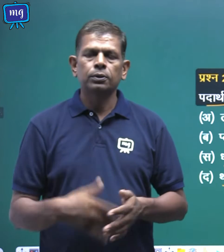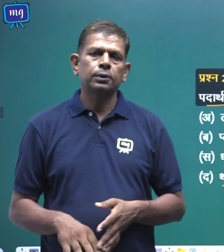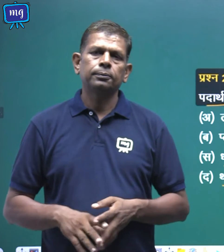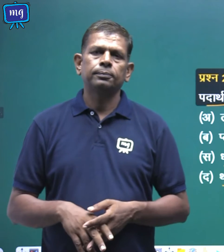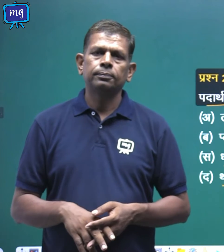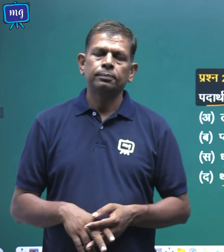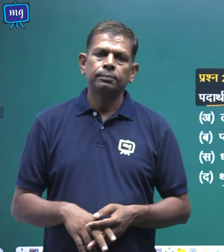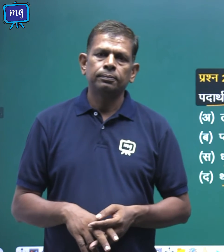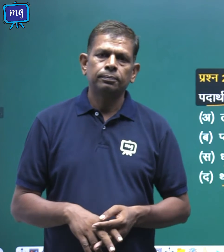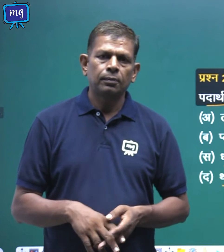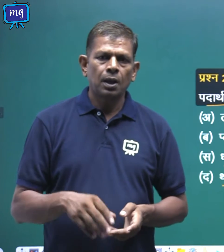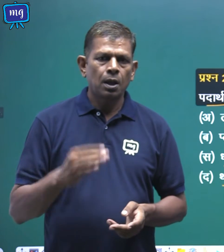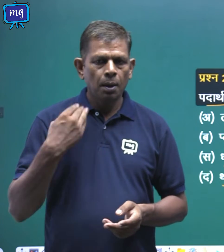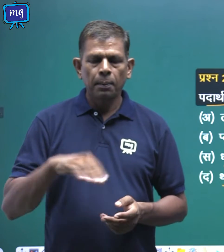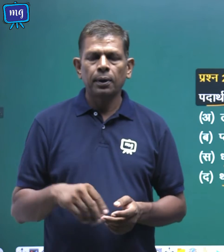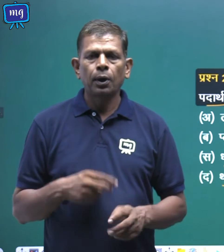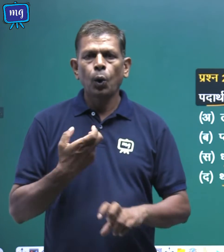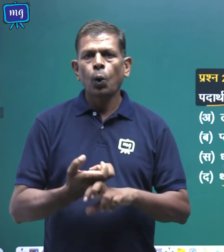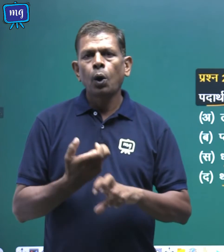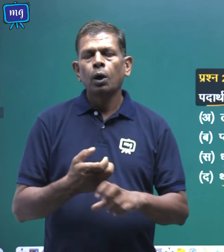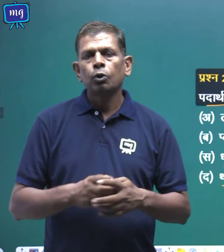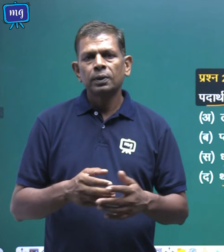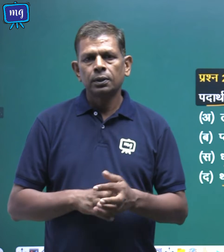सकती, जबकि धातु में से